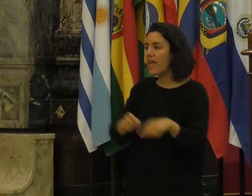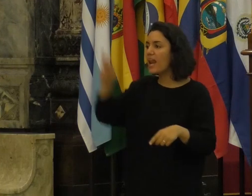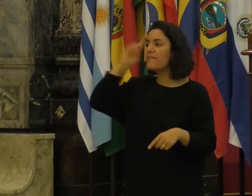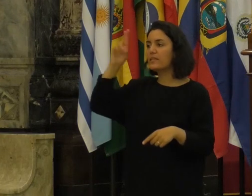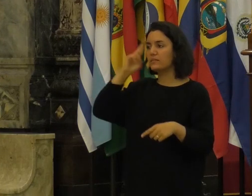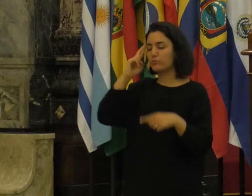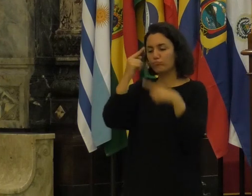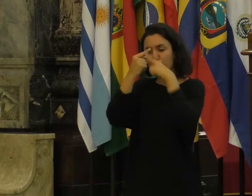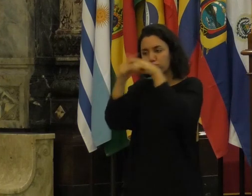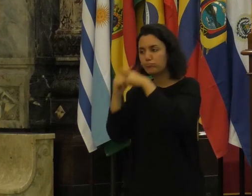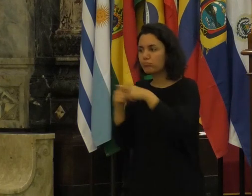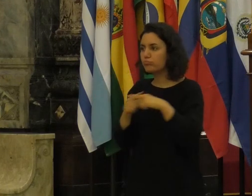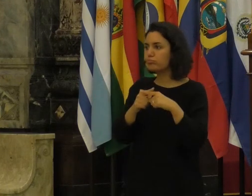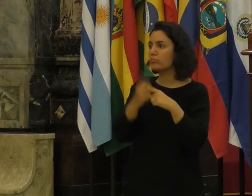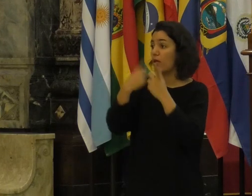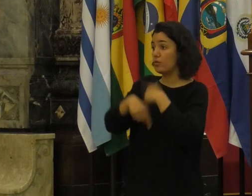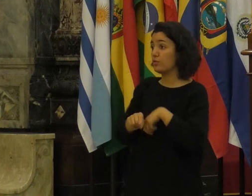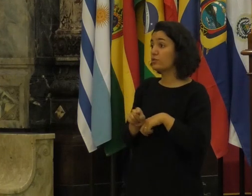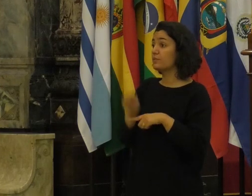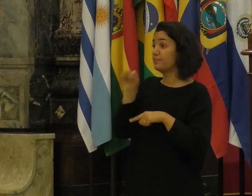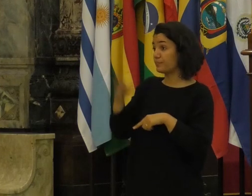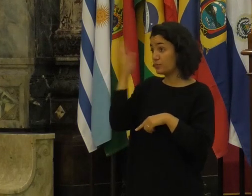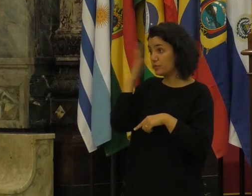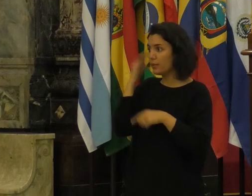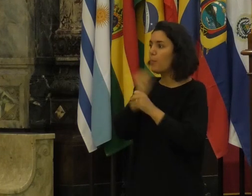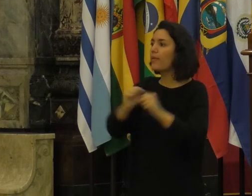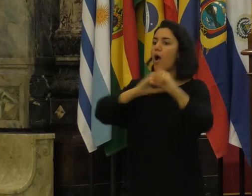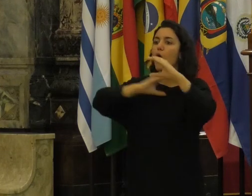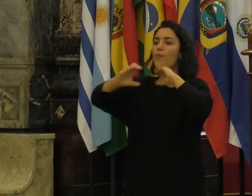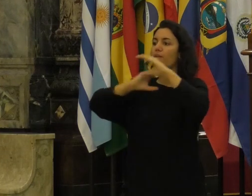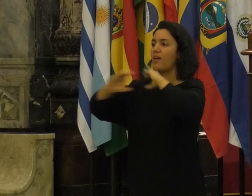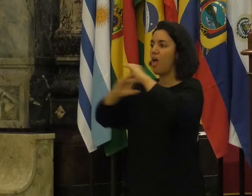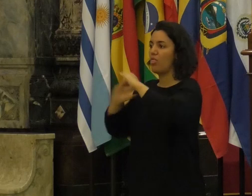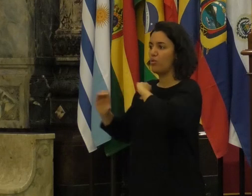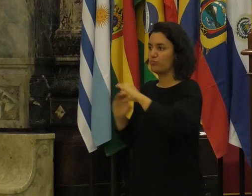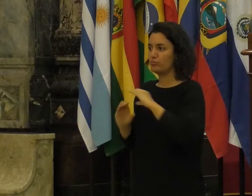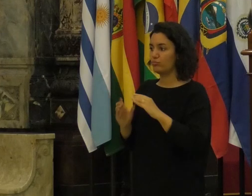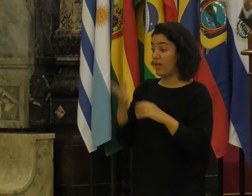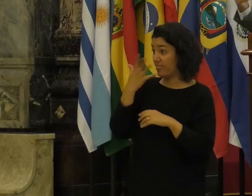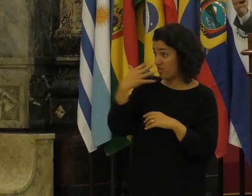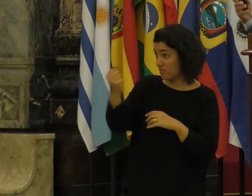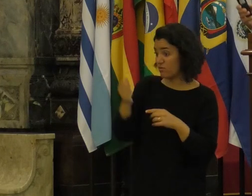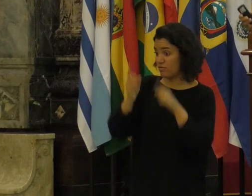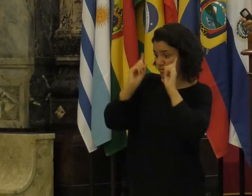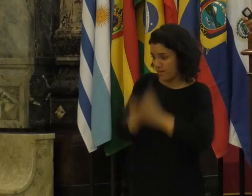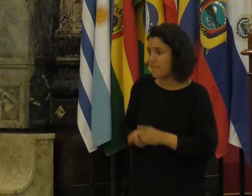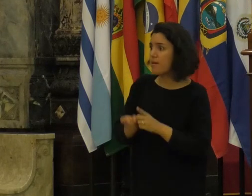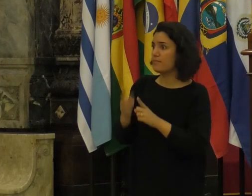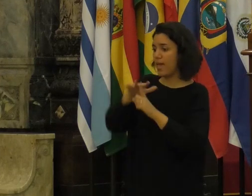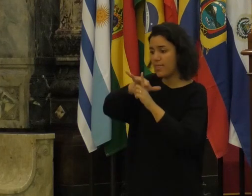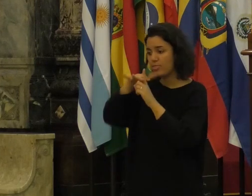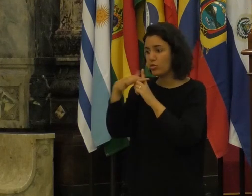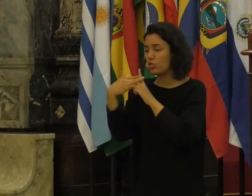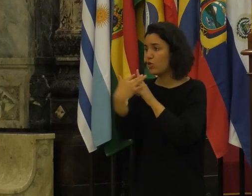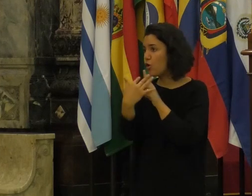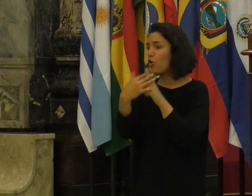Asimismo, conocimiento que tenga la posibilidad de ser comunicado y entendido en el contexto de